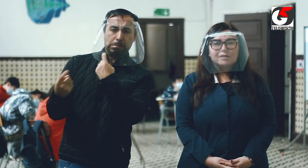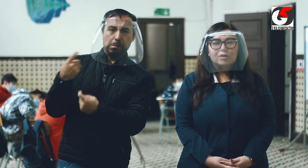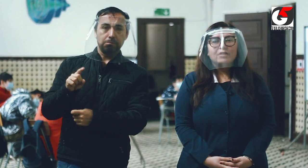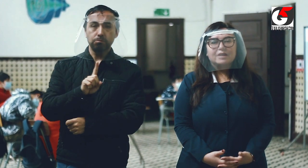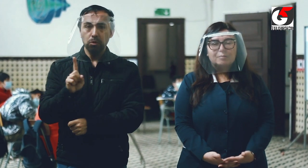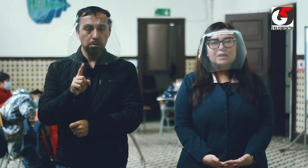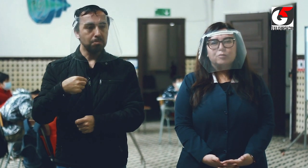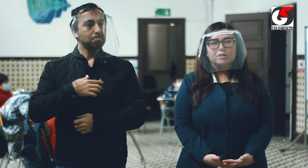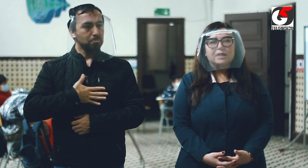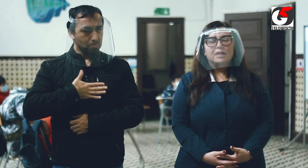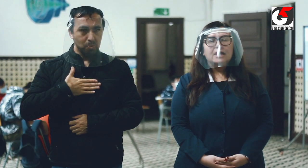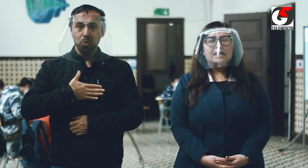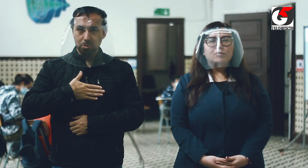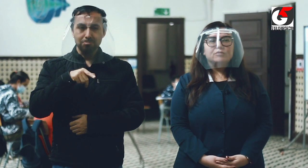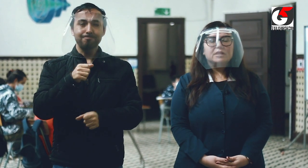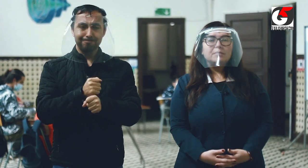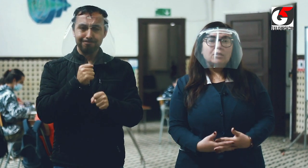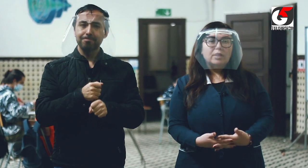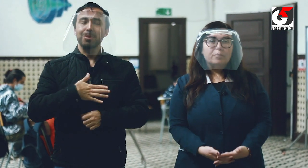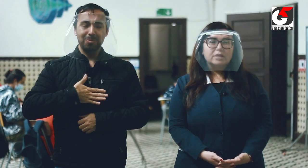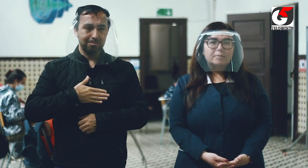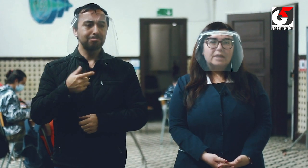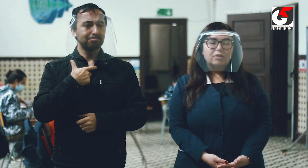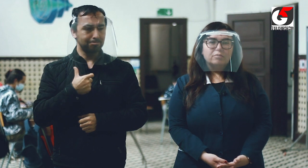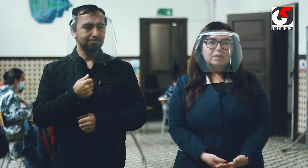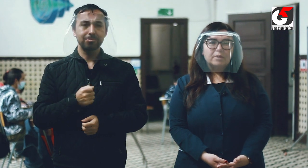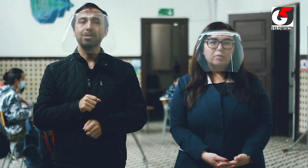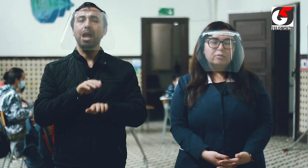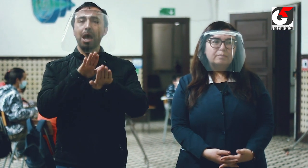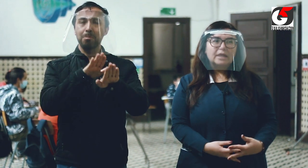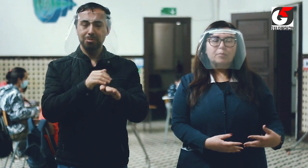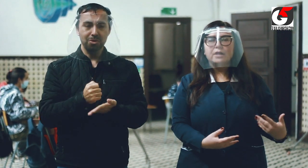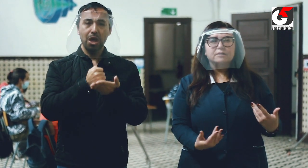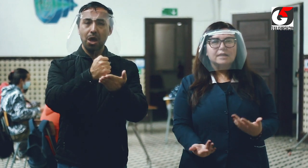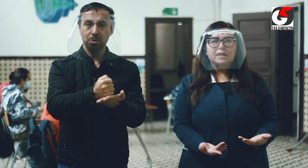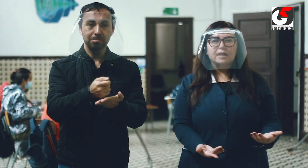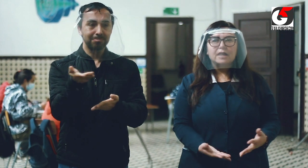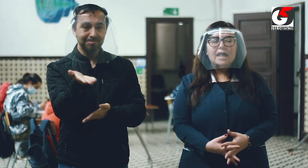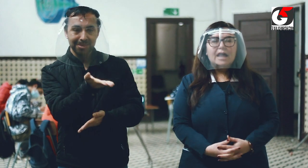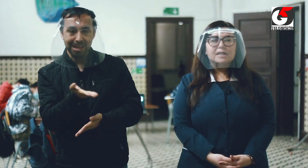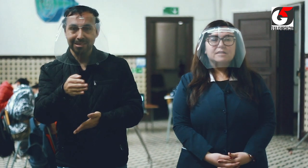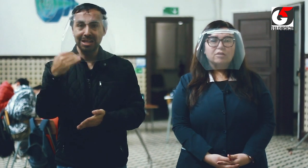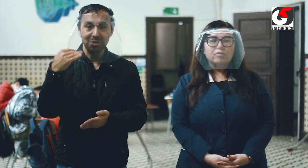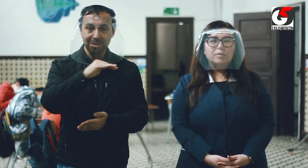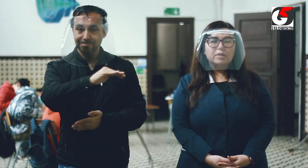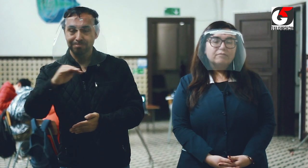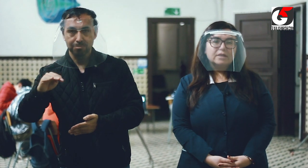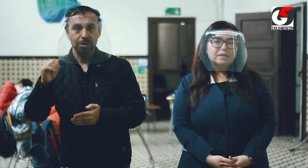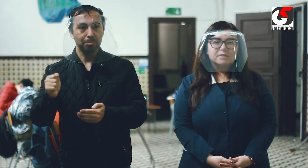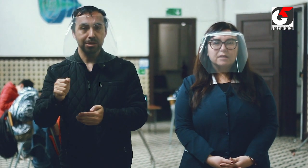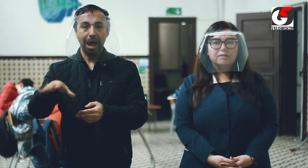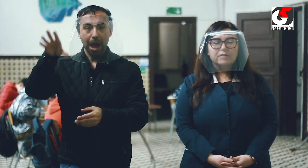está haciendo algo que realmente te gusta. Y uno siente también que es un aporte para ellos, también como para que puedan salir al exterior y